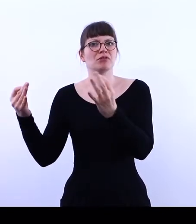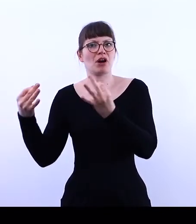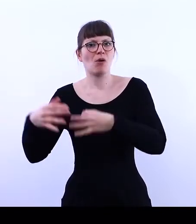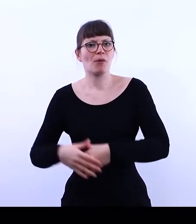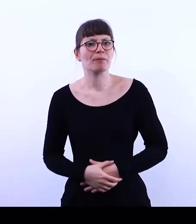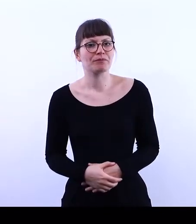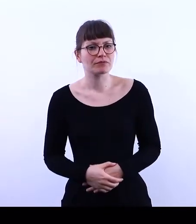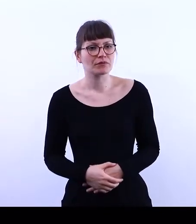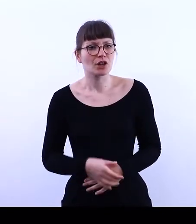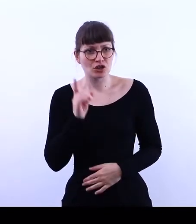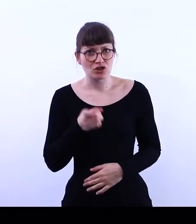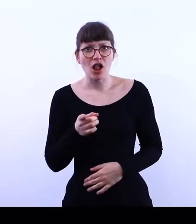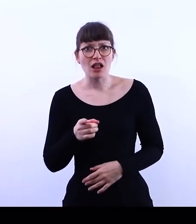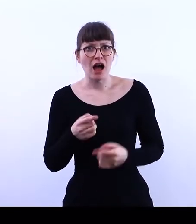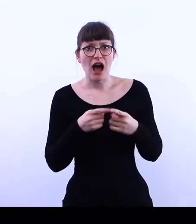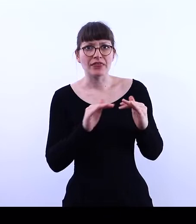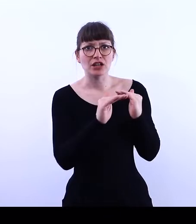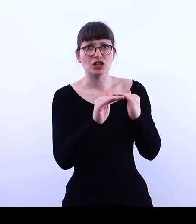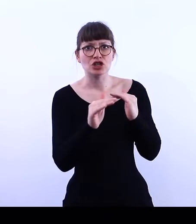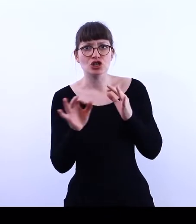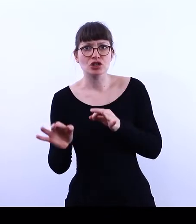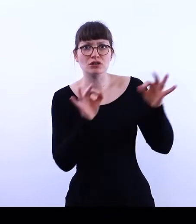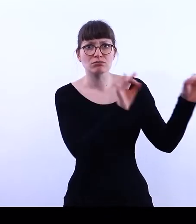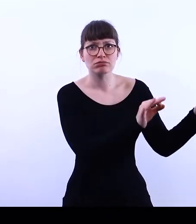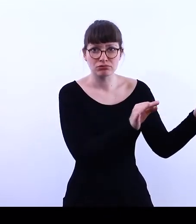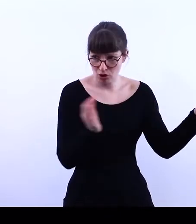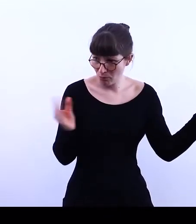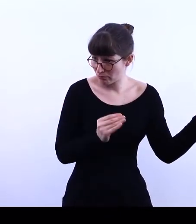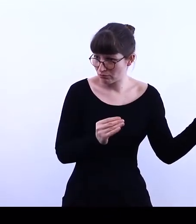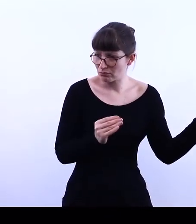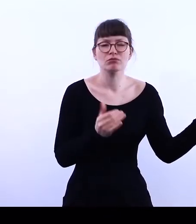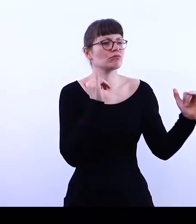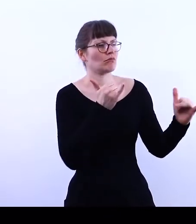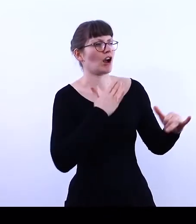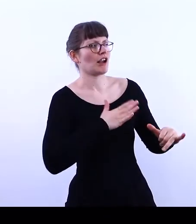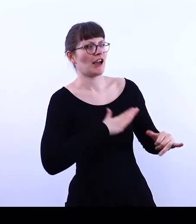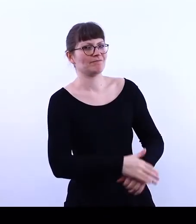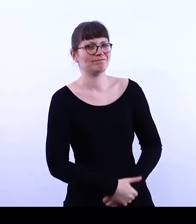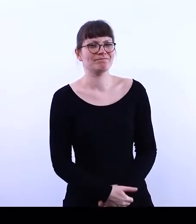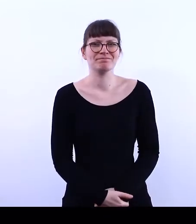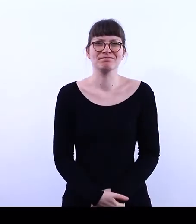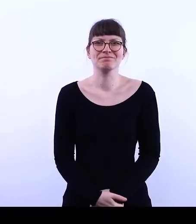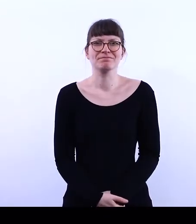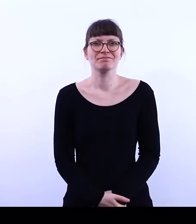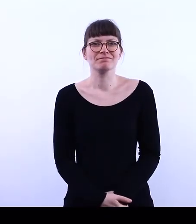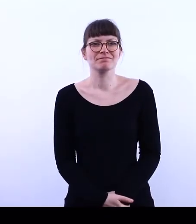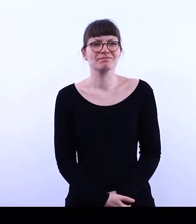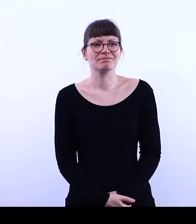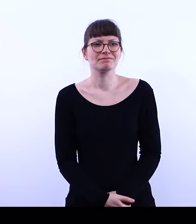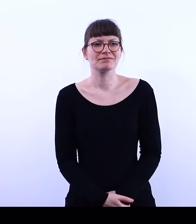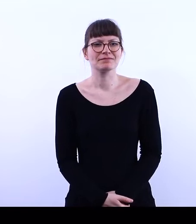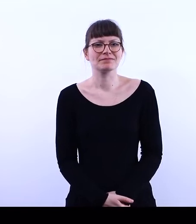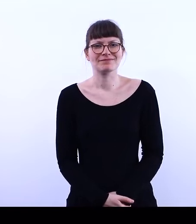Sollen wir nochmal zu einem anderen Tisch gehen? Kommst du mit? Ja, ich komme gerne mit. Ich